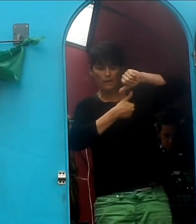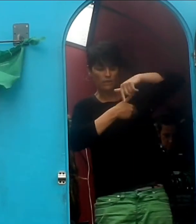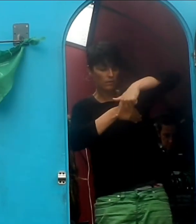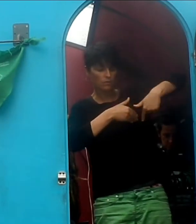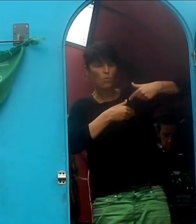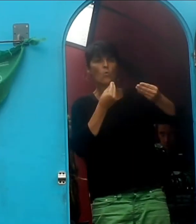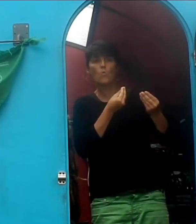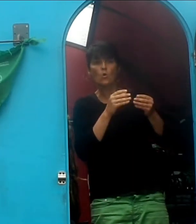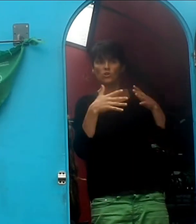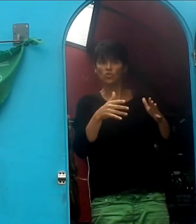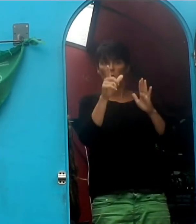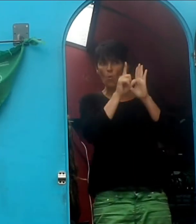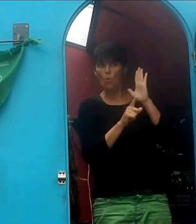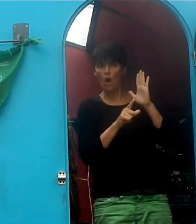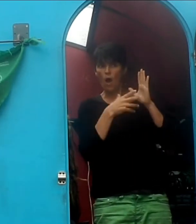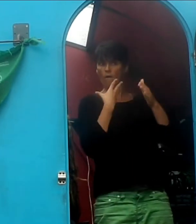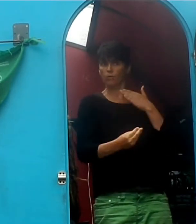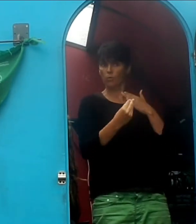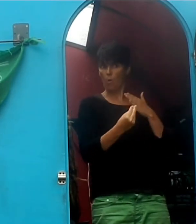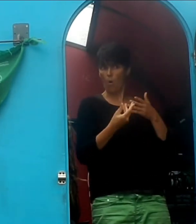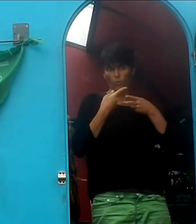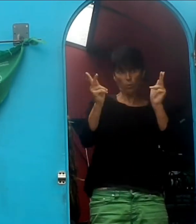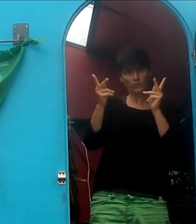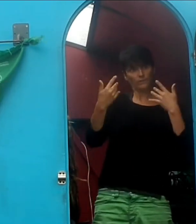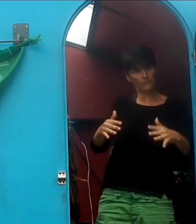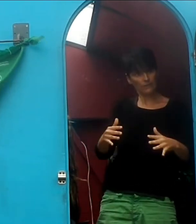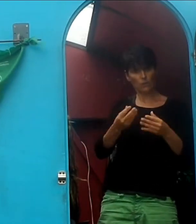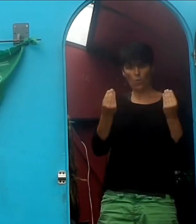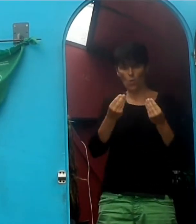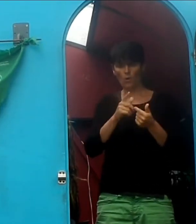Amérique latine ont déjà légalisé l'avortement.